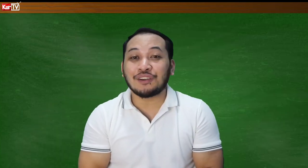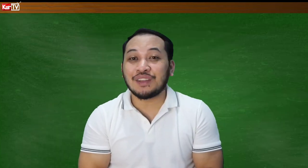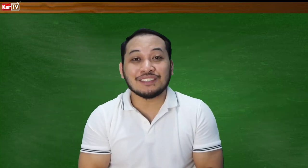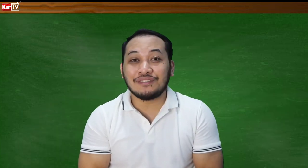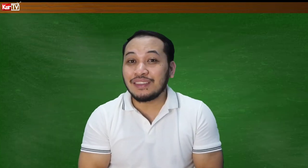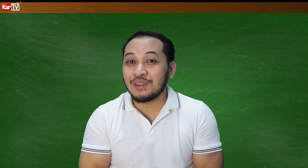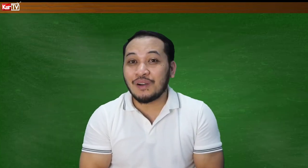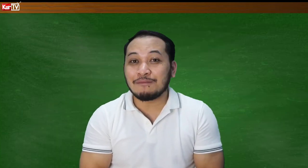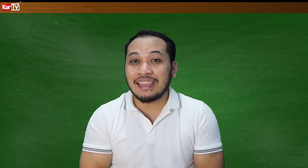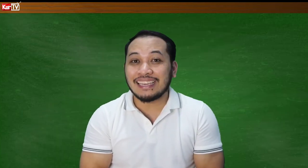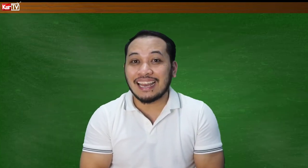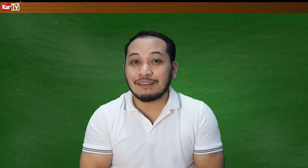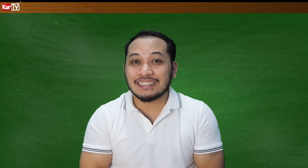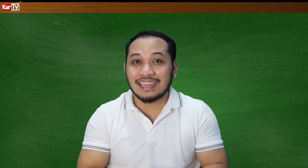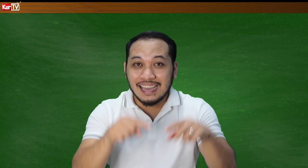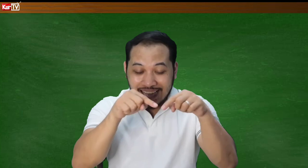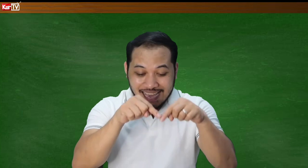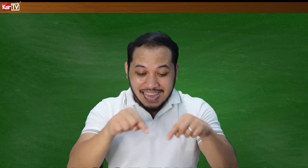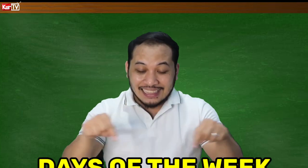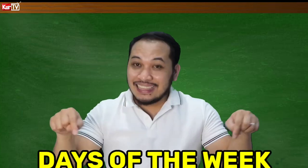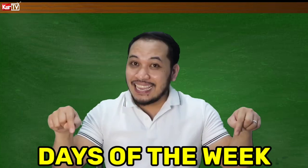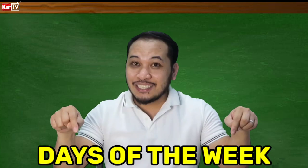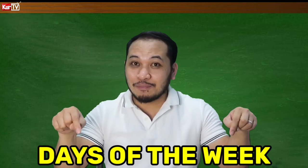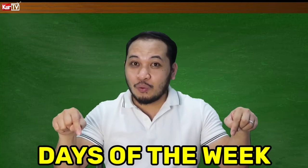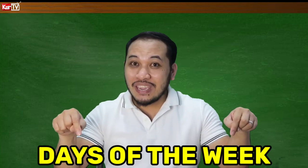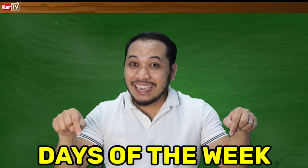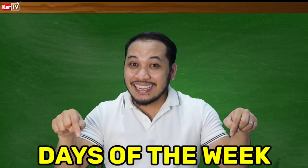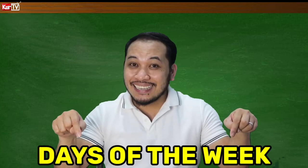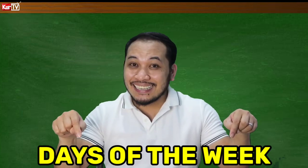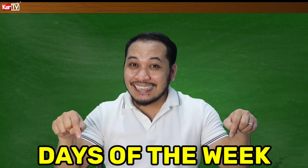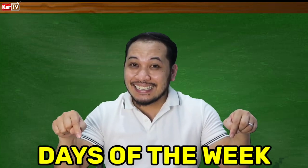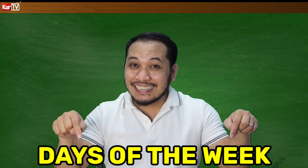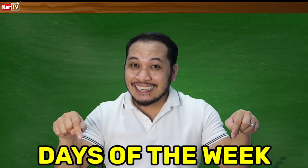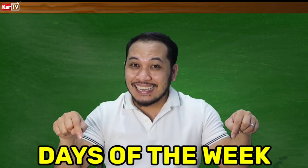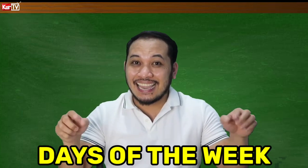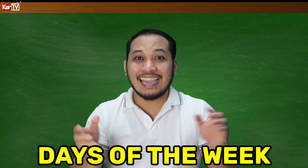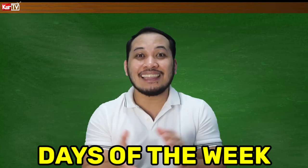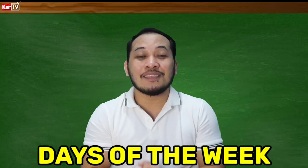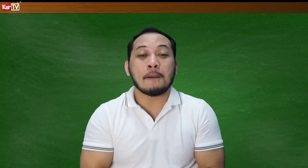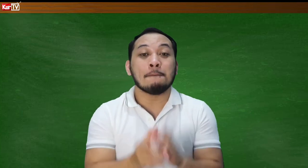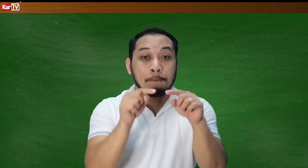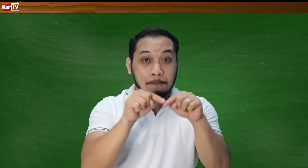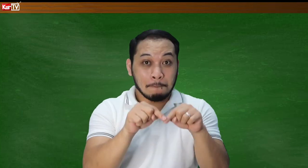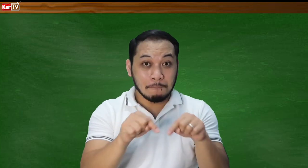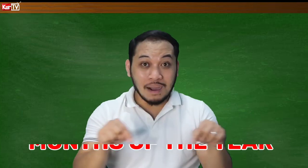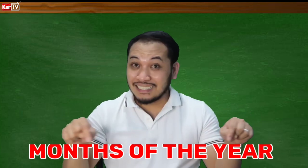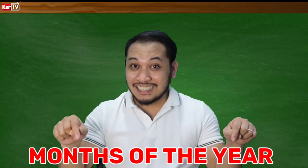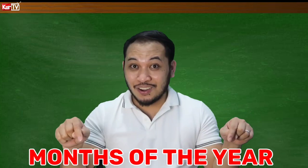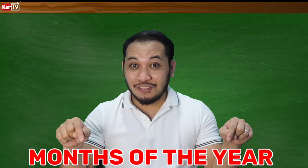today's video ay may kinalaman sa days of the week and months of the